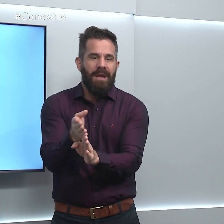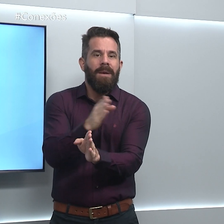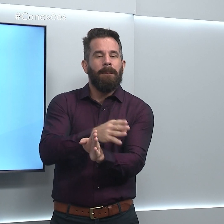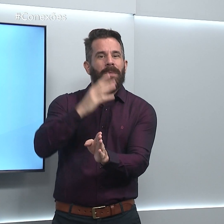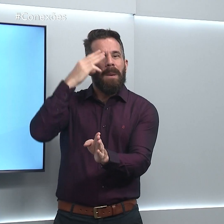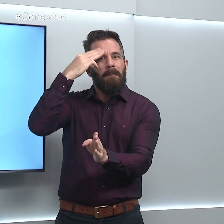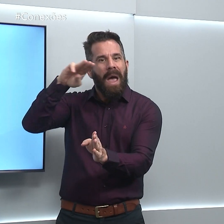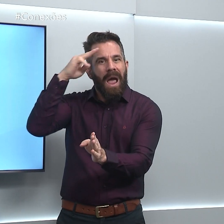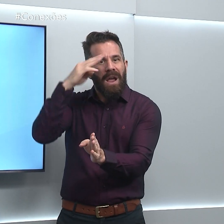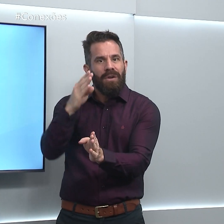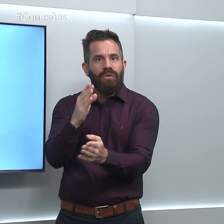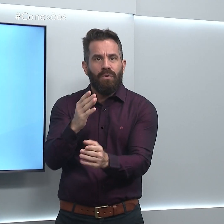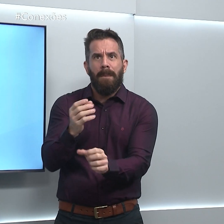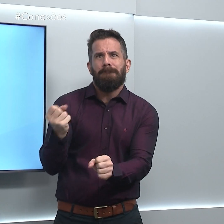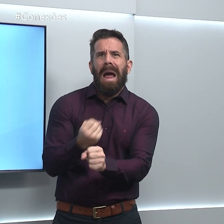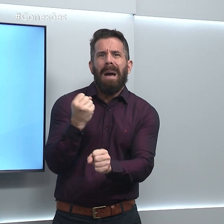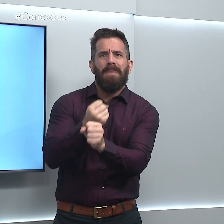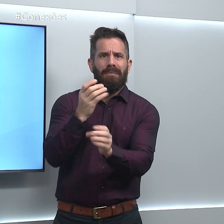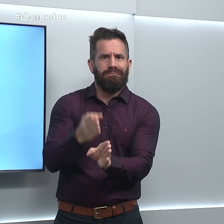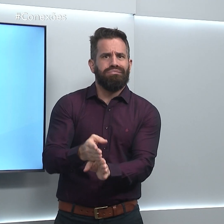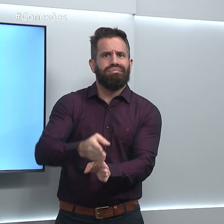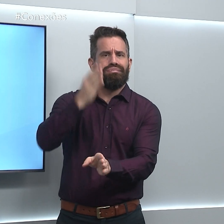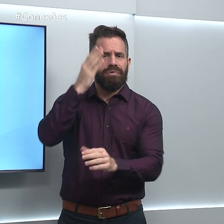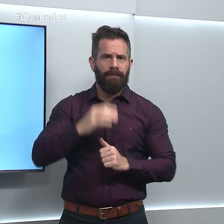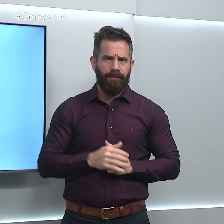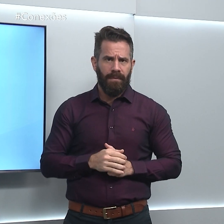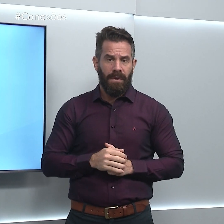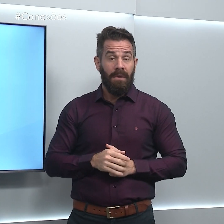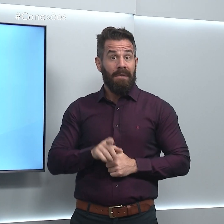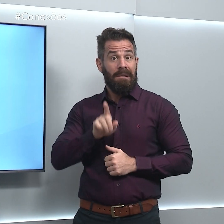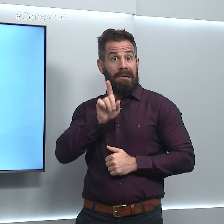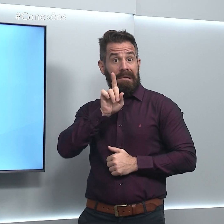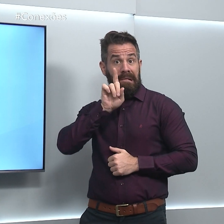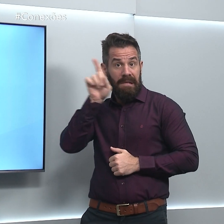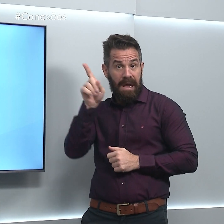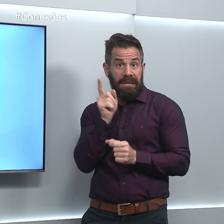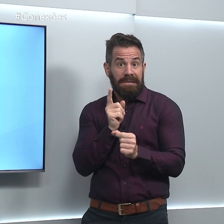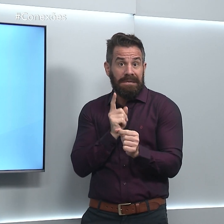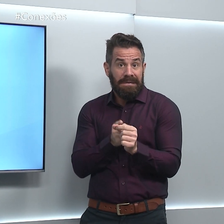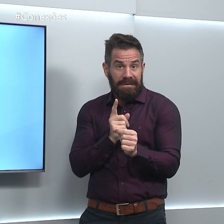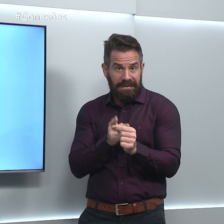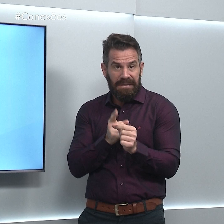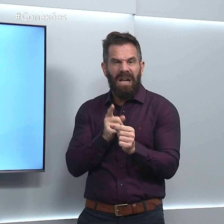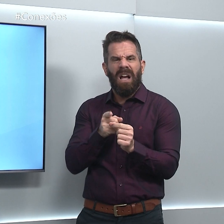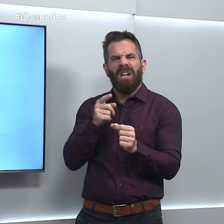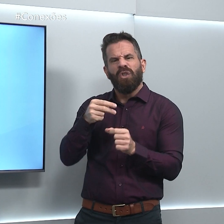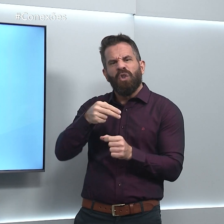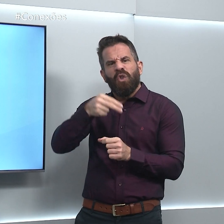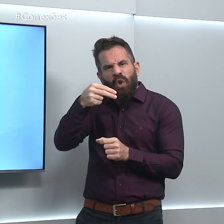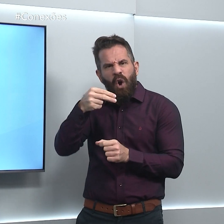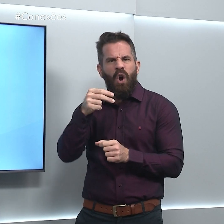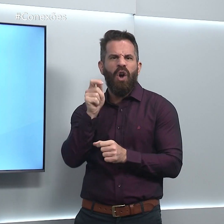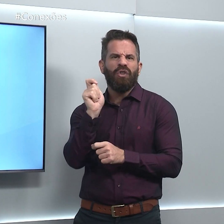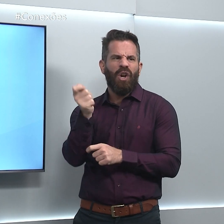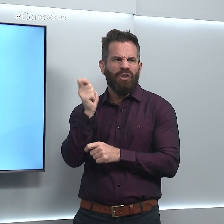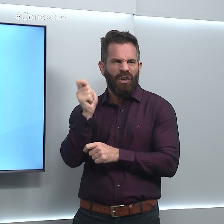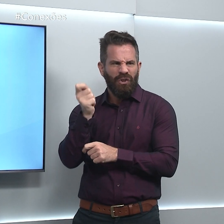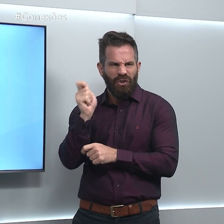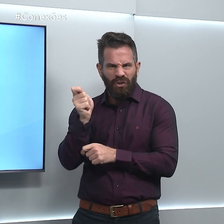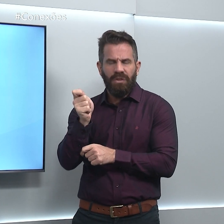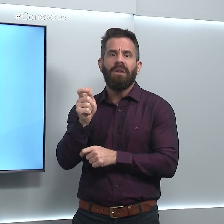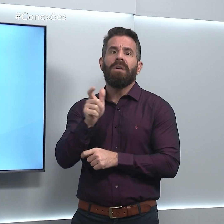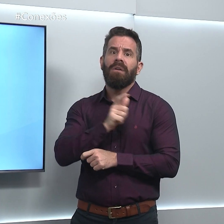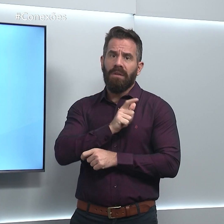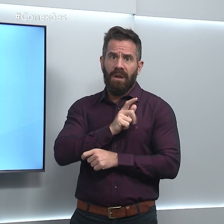de Salta, no norte da Argentina, anunciou inclusive que vai lançar uma licitação para construir um alambrado